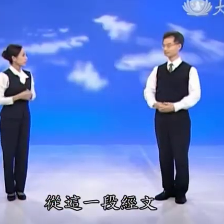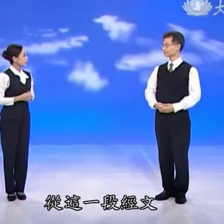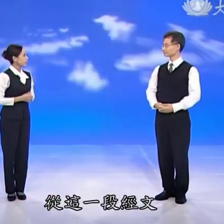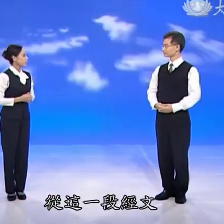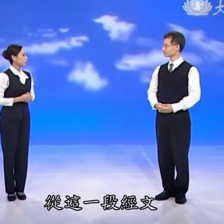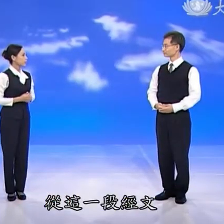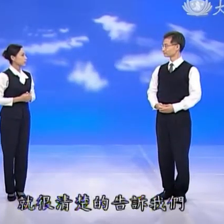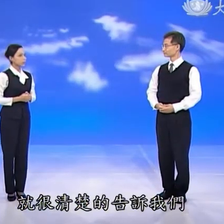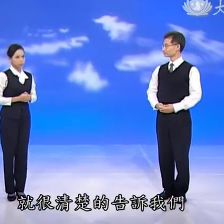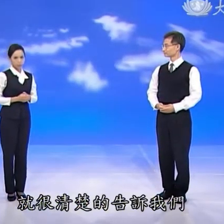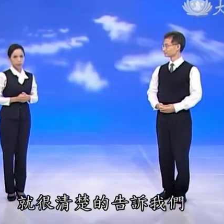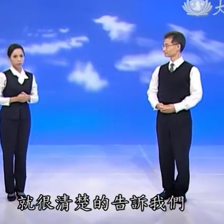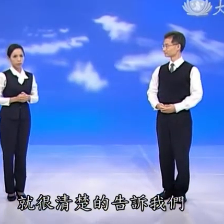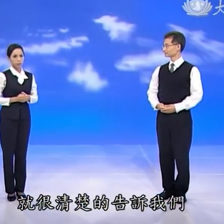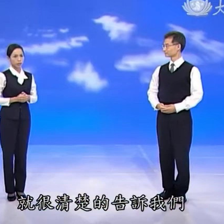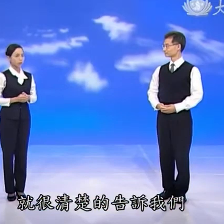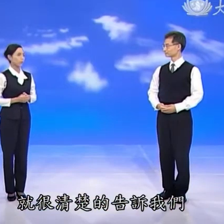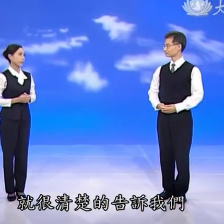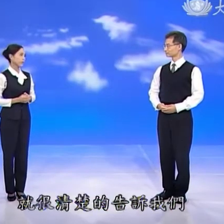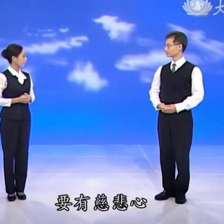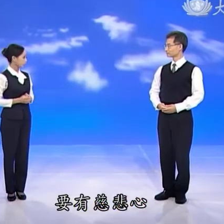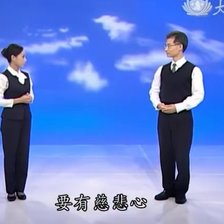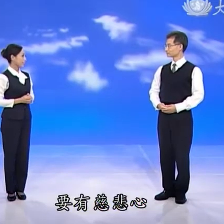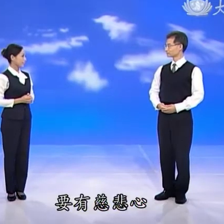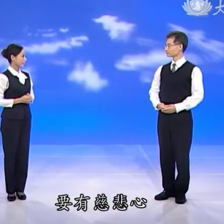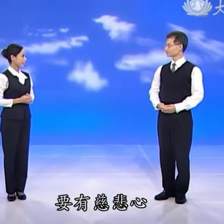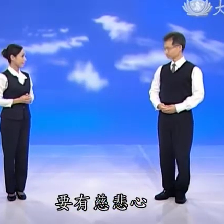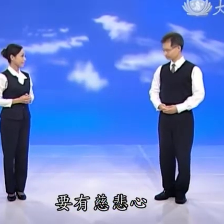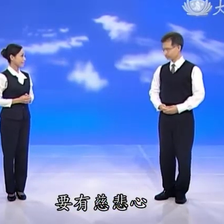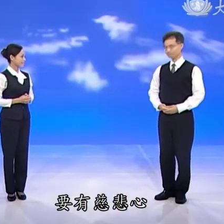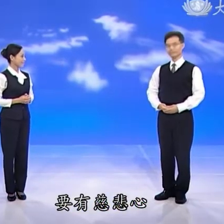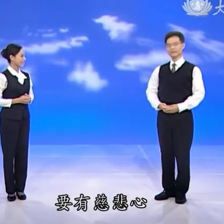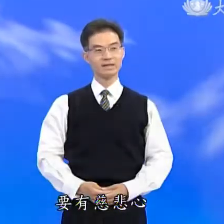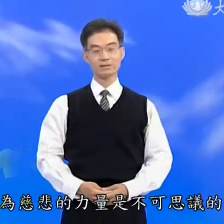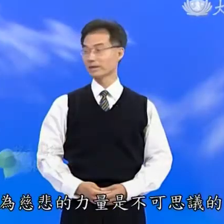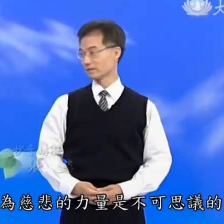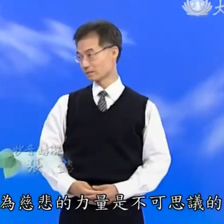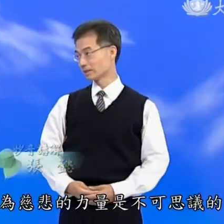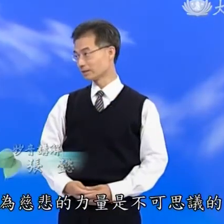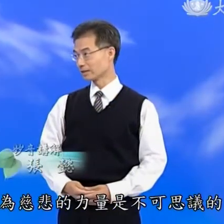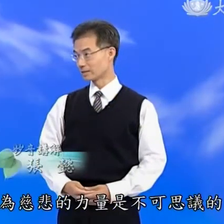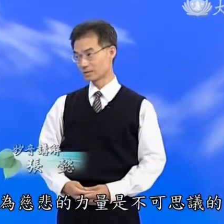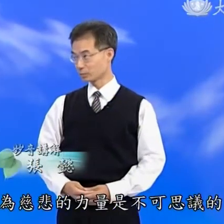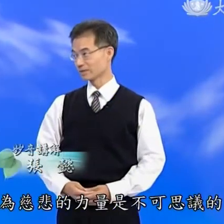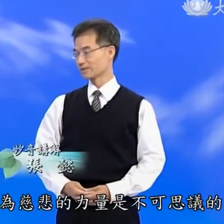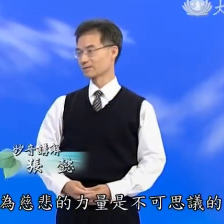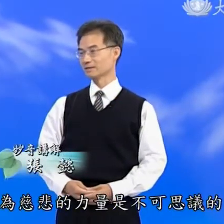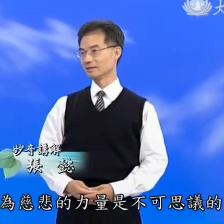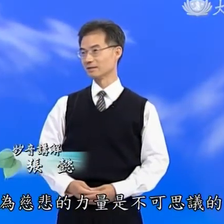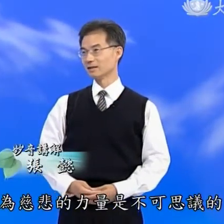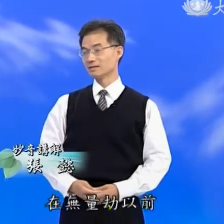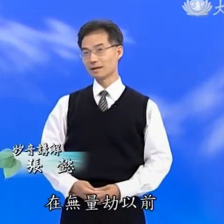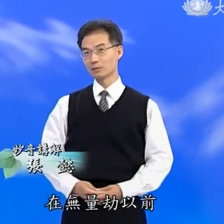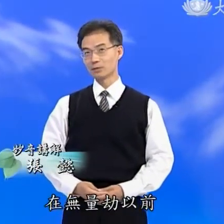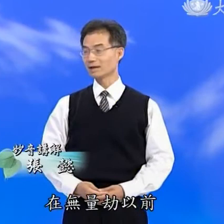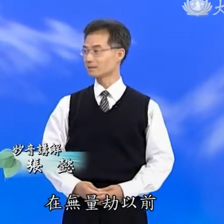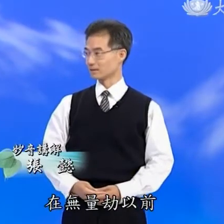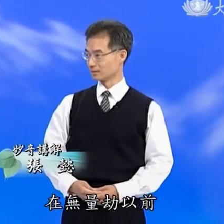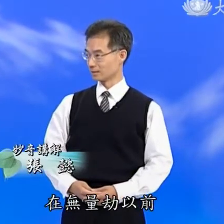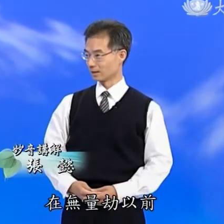这段经文就很清楚地告诉我们要有慈悲心啊。 因为慈悲的力量是不可思议的。在无量劫以前